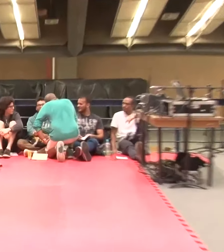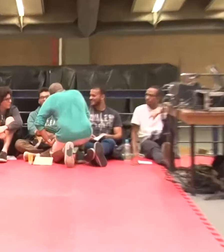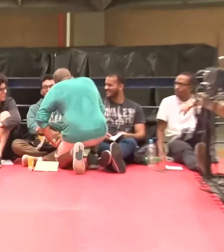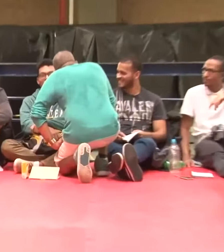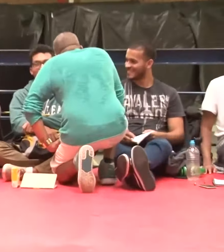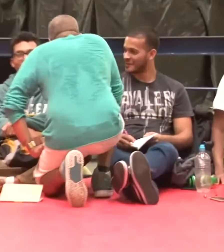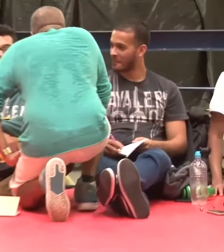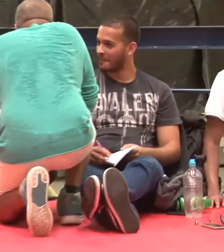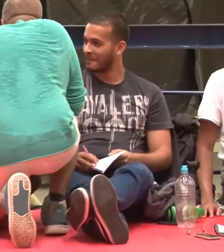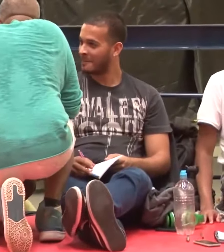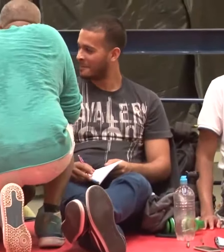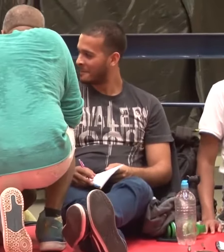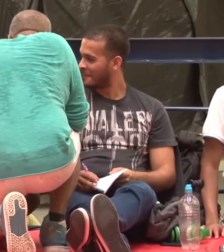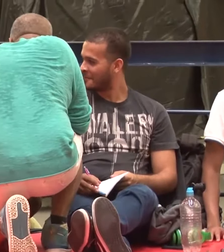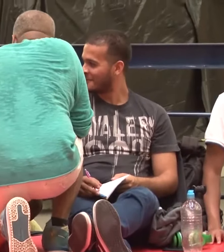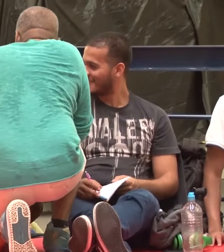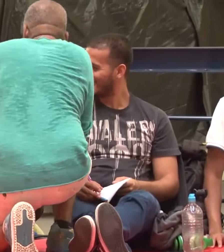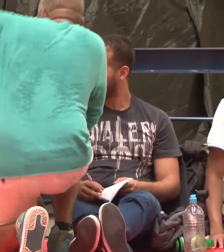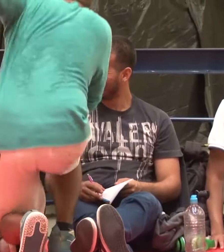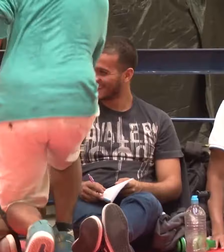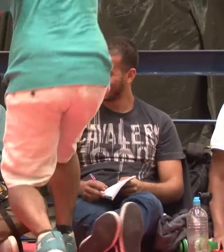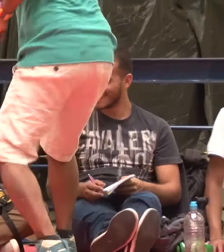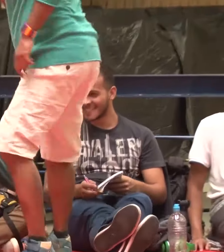Olhar bem de perto. Você tem uma pintinha do Pedro.